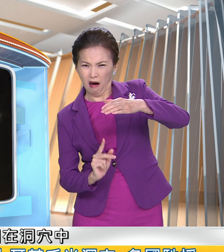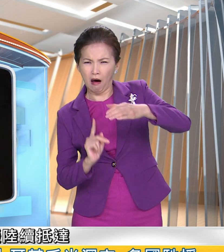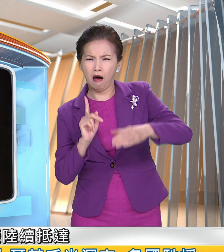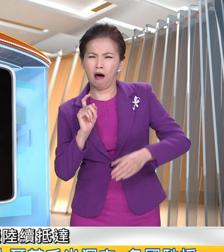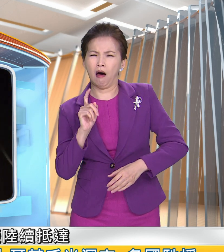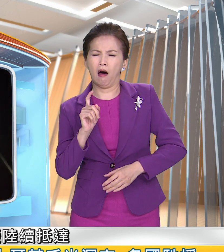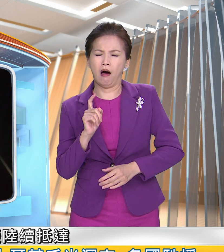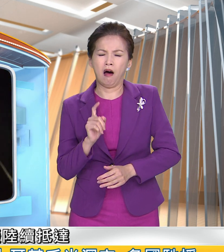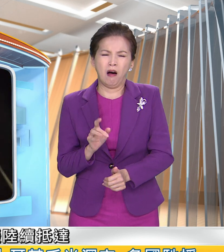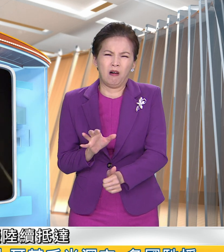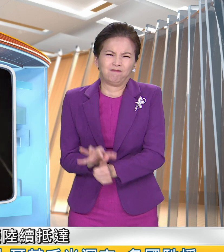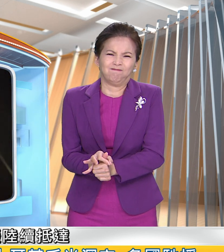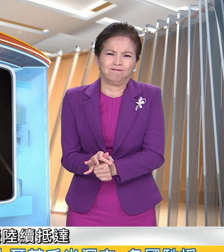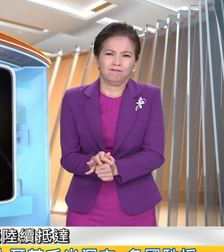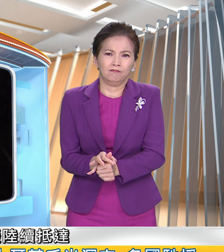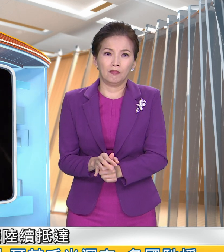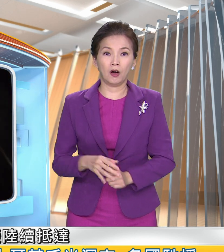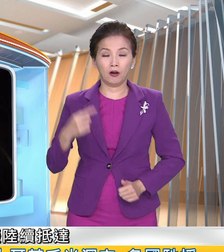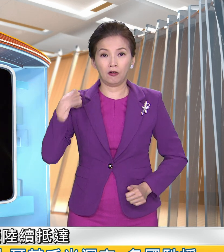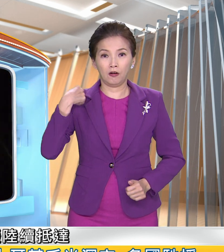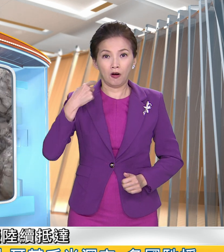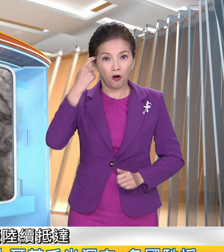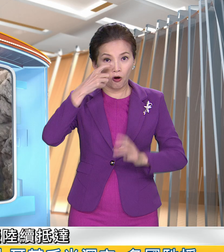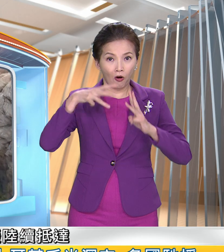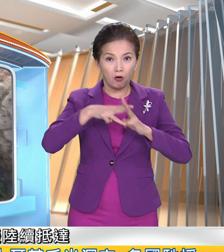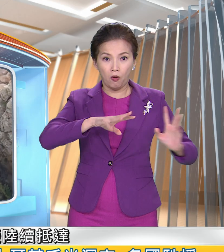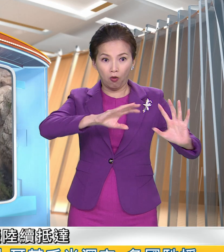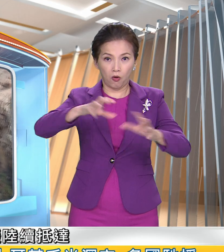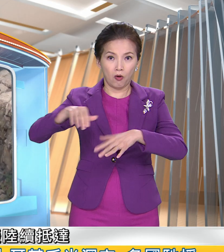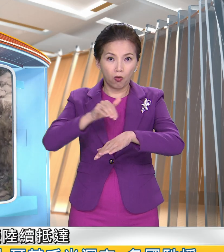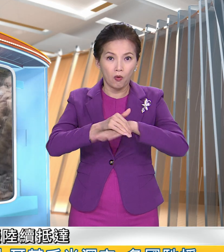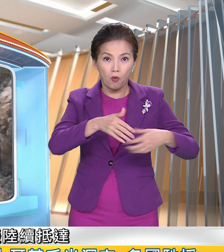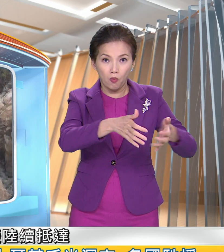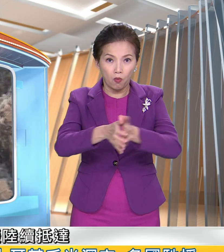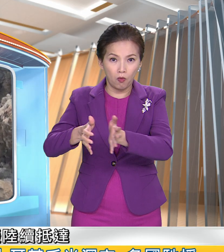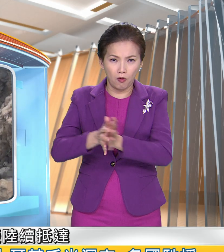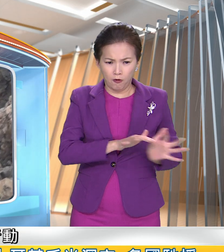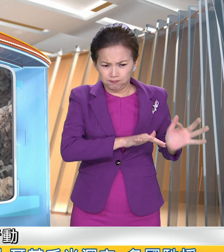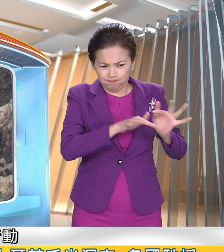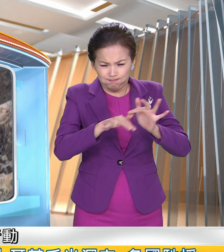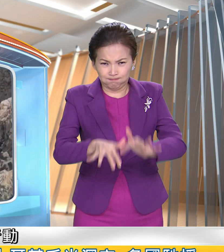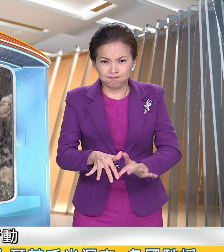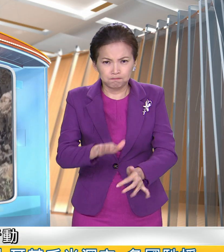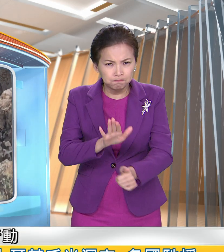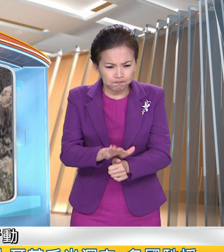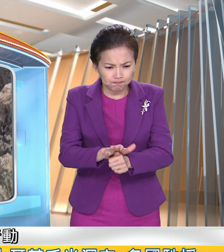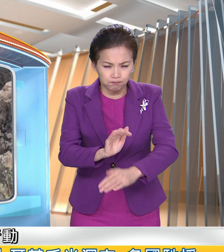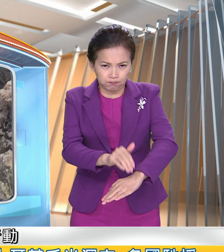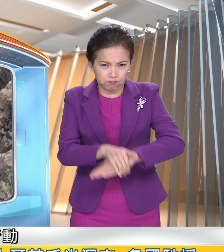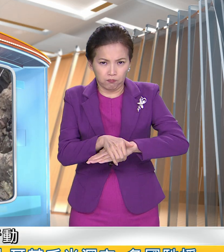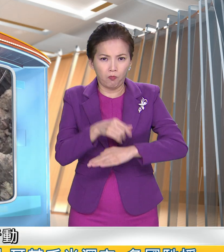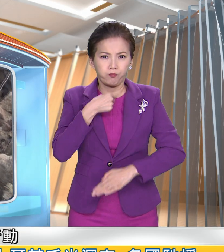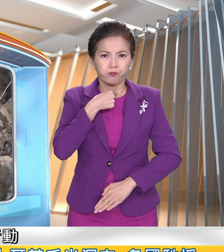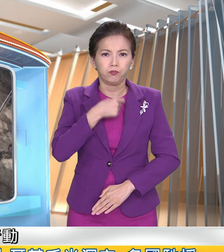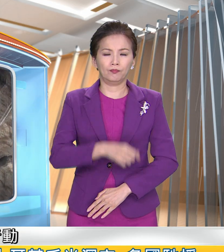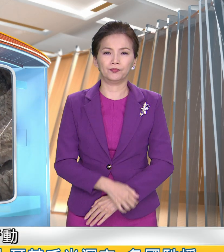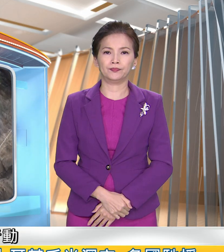而昨天，欧洲多国的救援陆续抵达，展开大规模抢救行